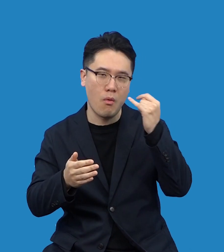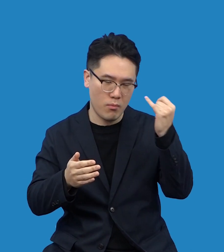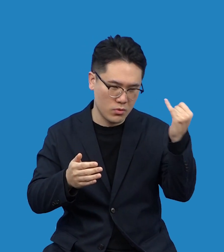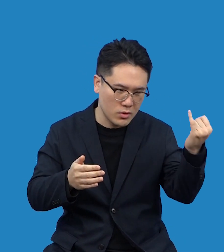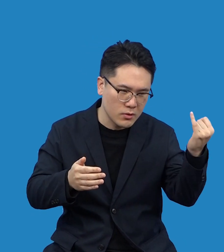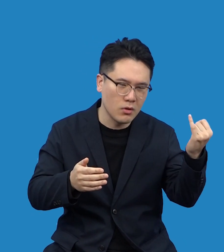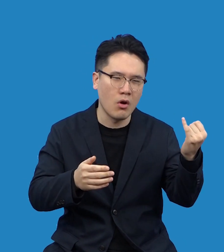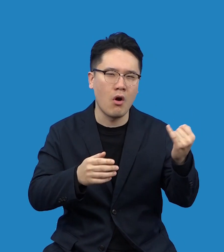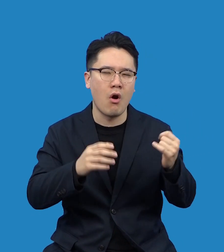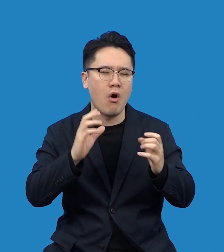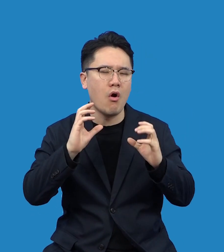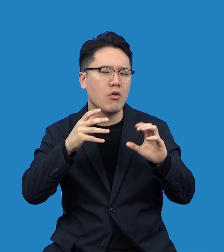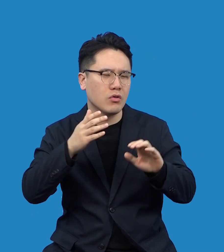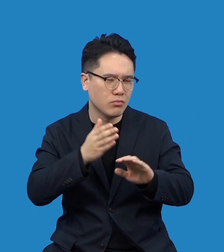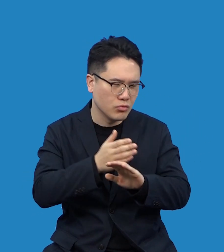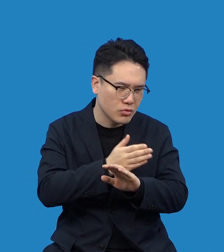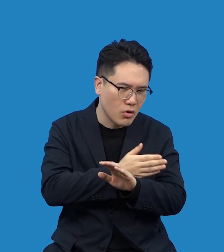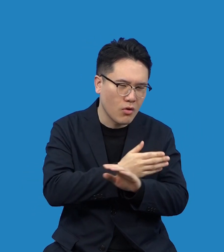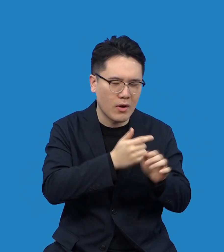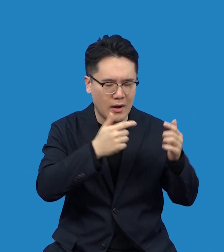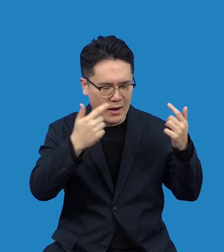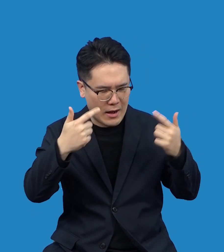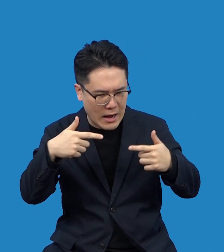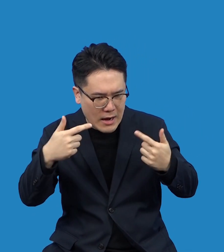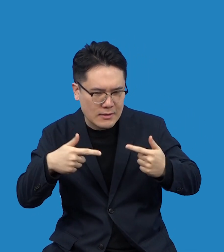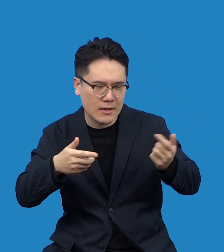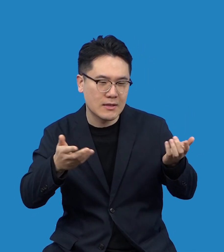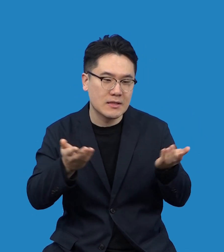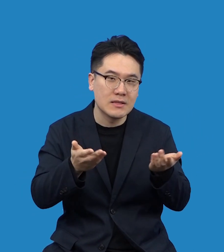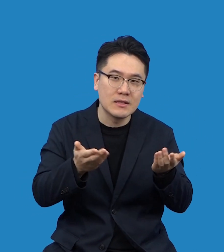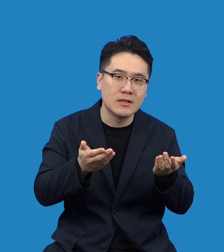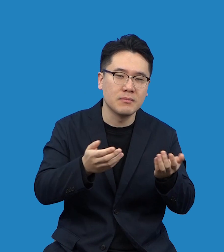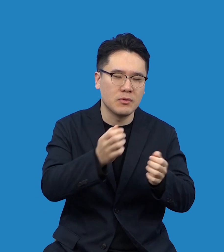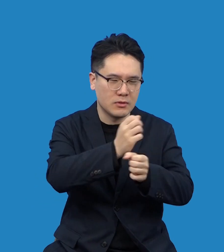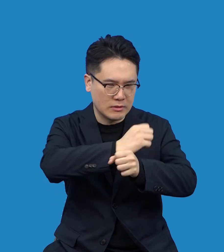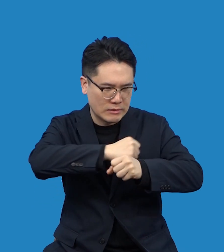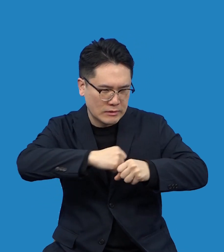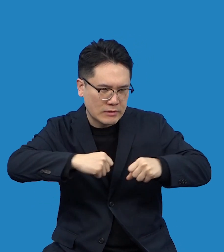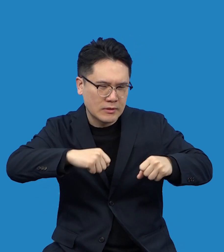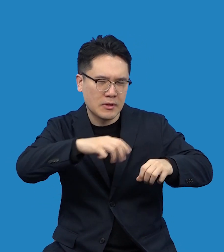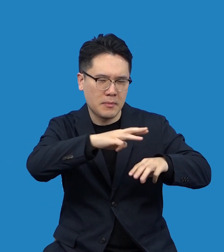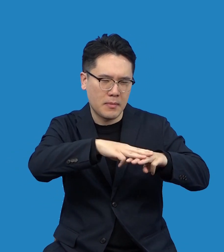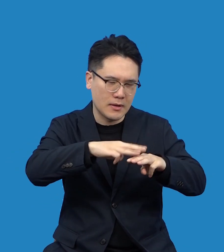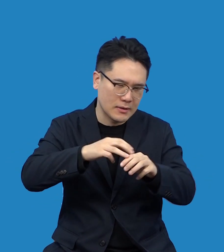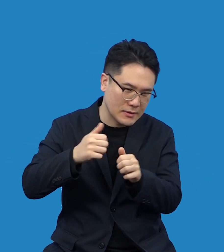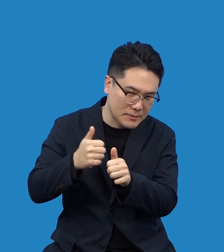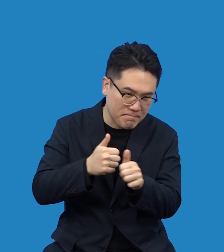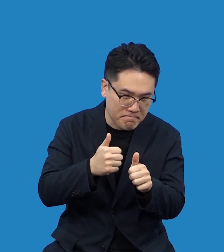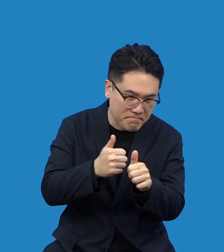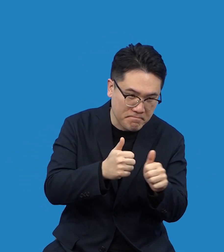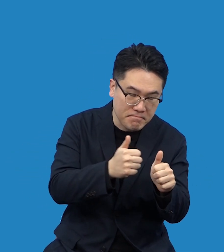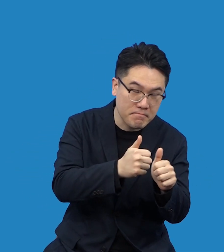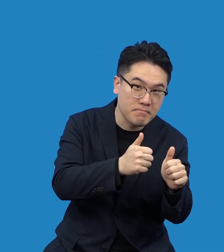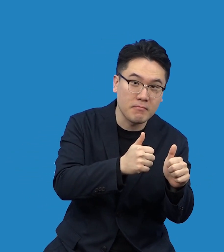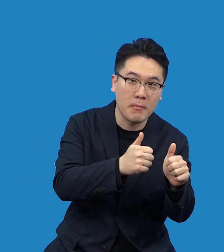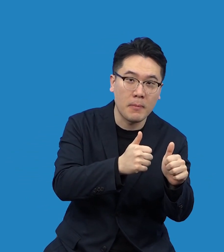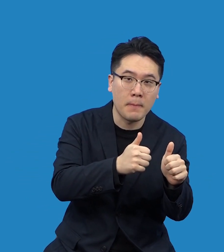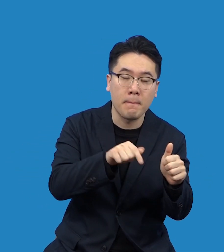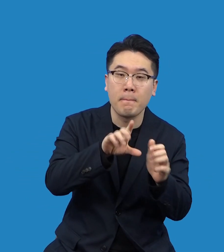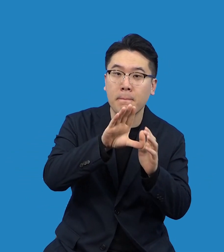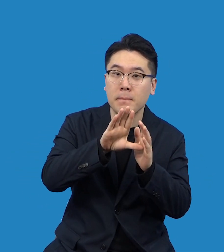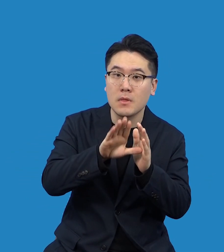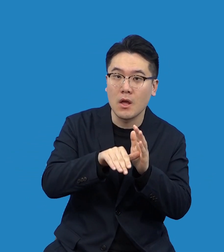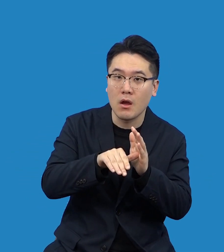적에 들에 따라다녔다고 합니다. 그때 그의 눈에